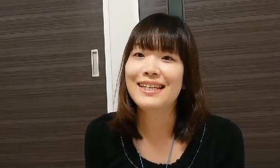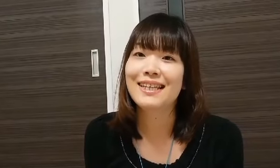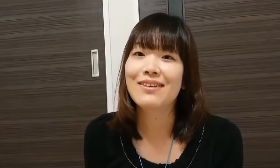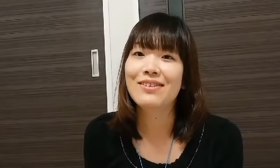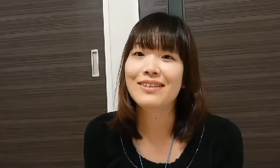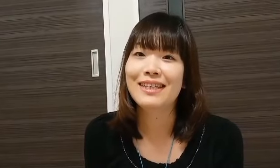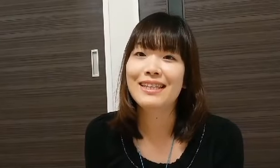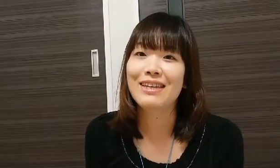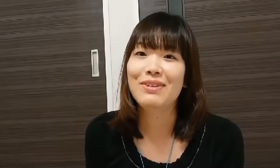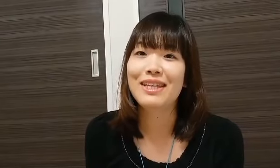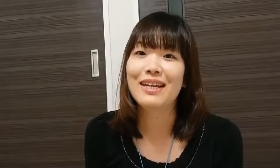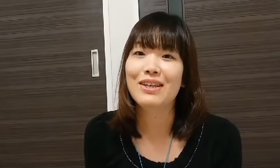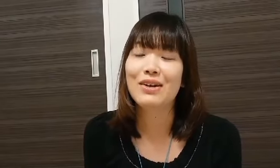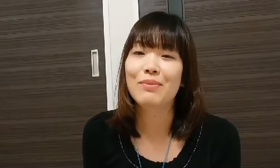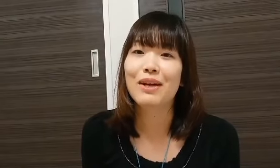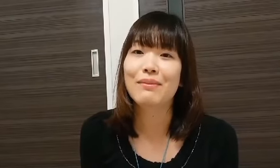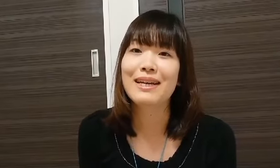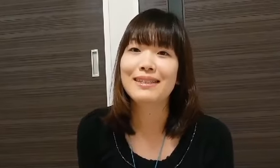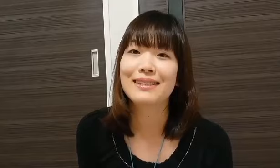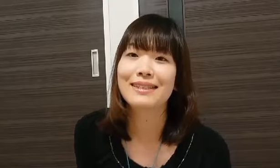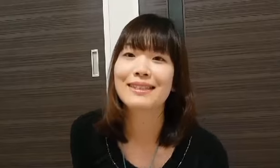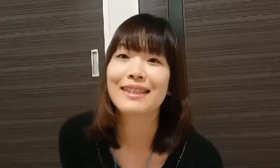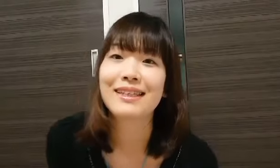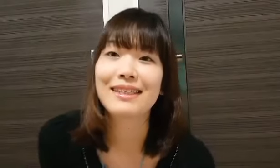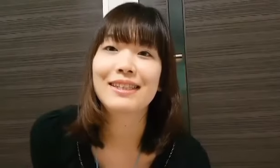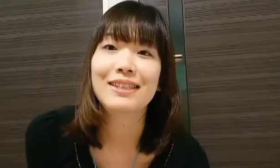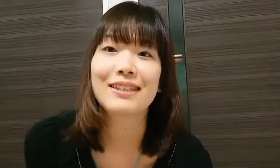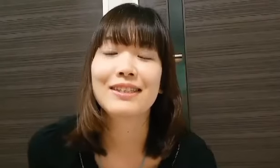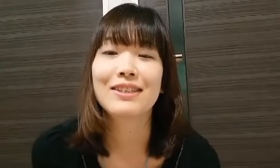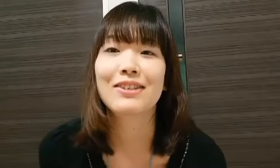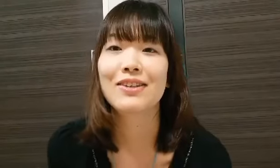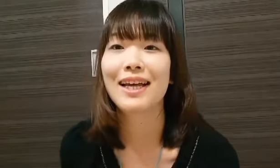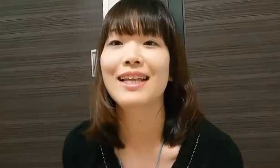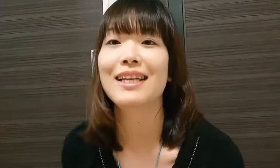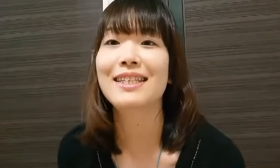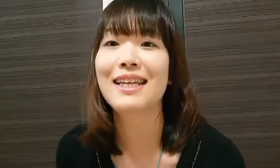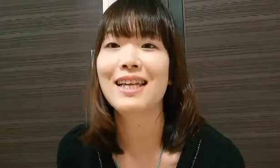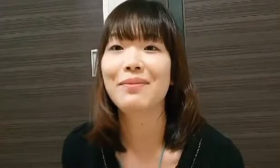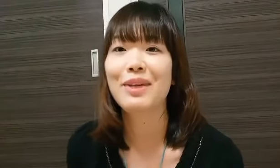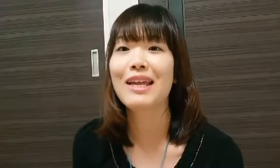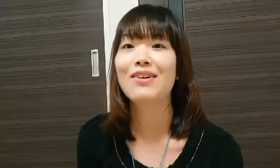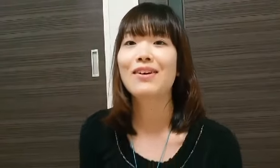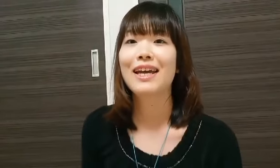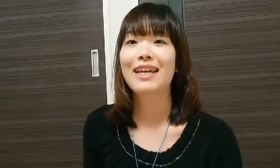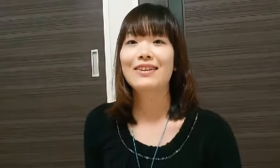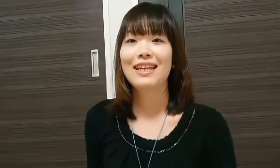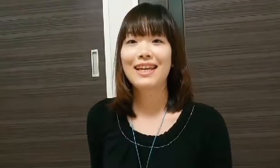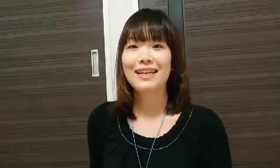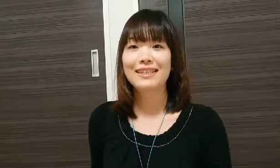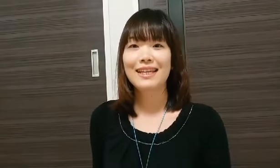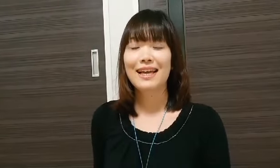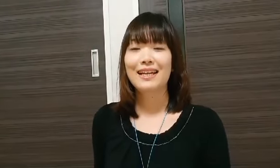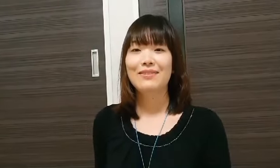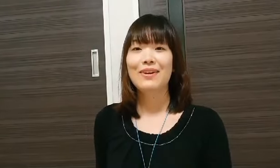元気ですかをやってみたいと思いますちょっと体全体見える方がいいので下がり